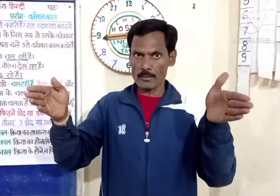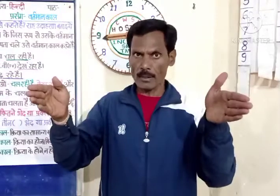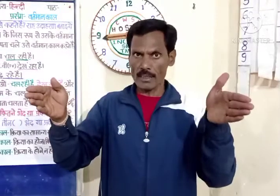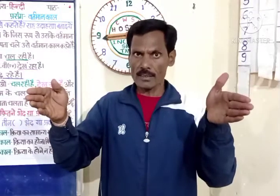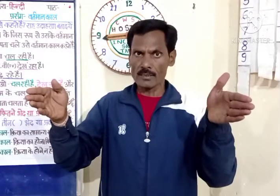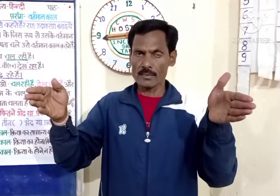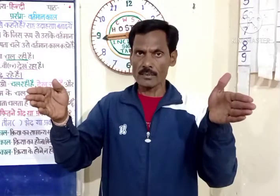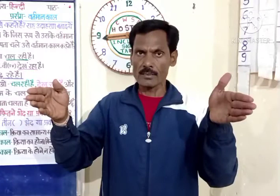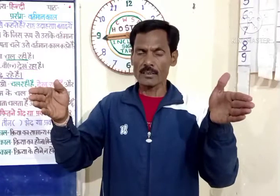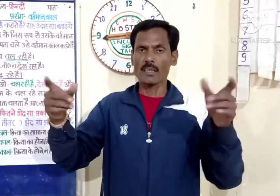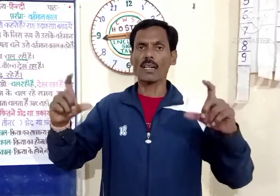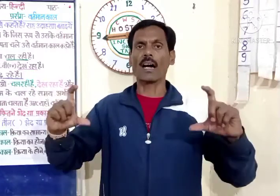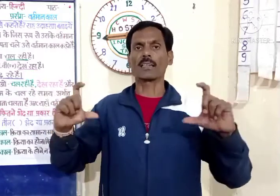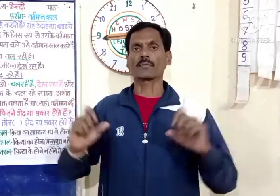वर्तमान काल